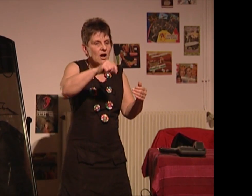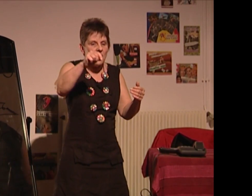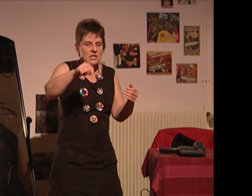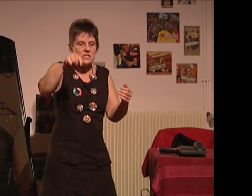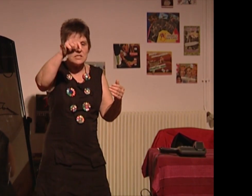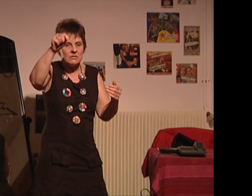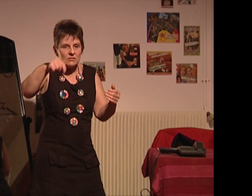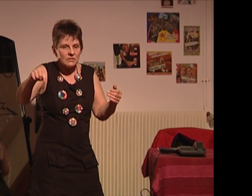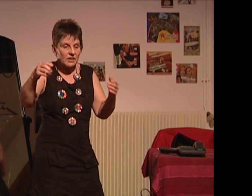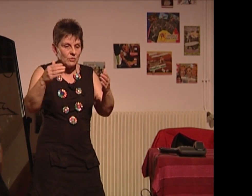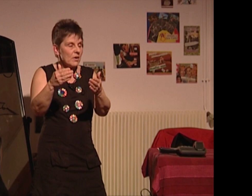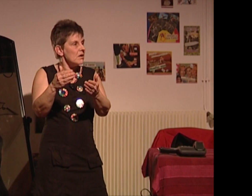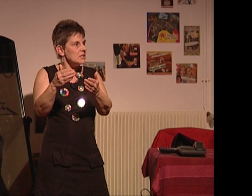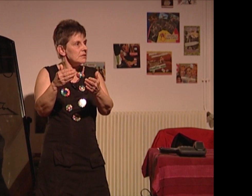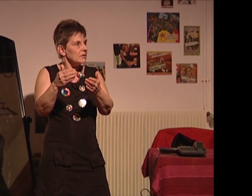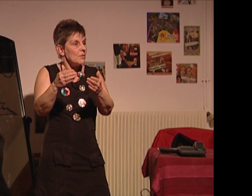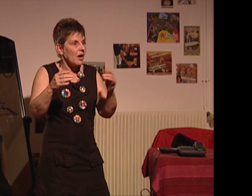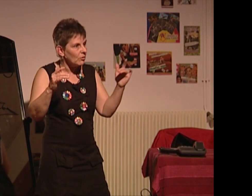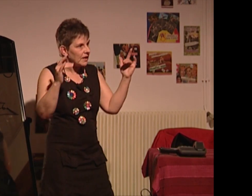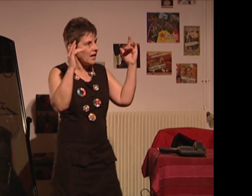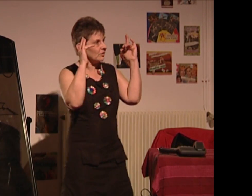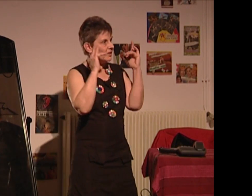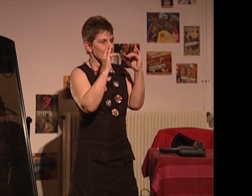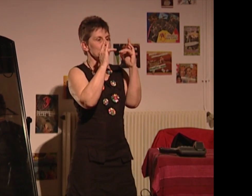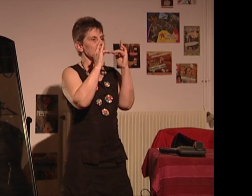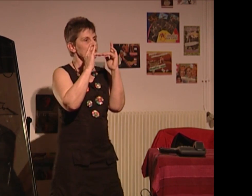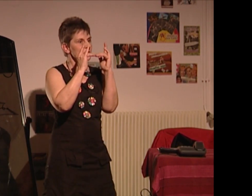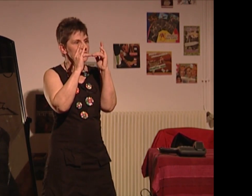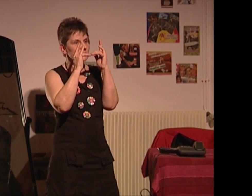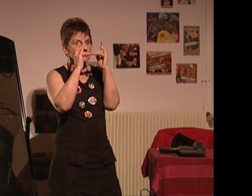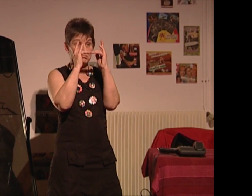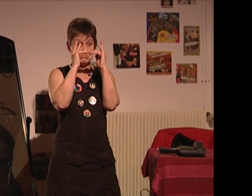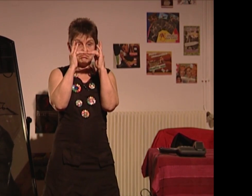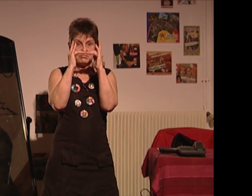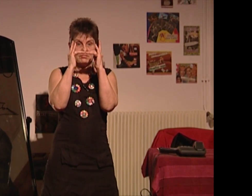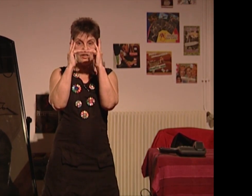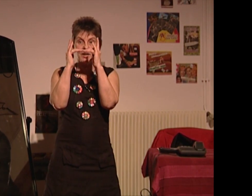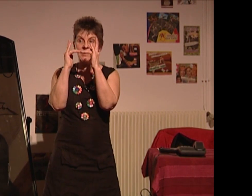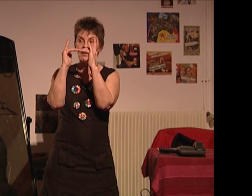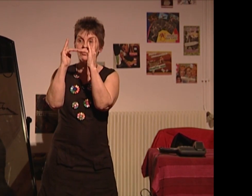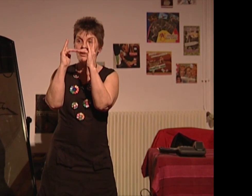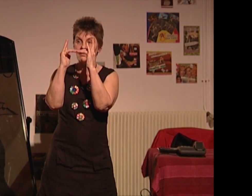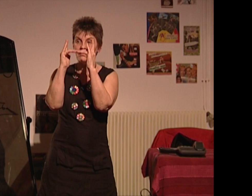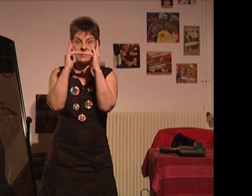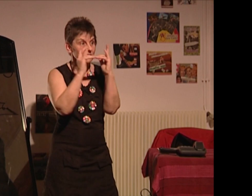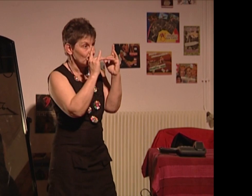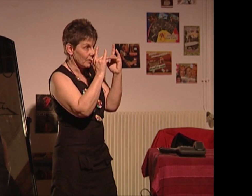un lit, ça ne ressemble pas à un lit. Par contre, elle, quand elle fait le signe lit, c'est le baldaquin, vous voyez, ça ressemble à un